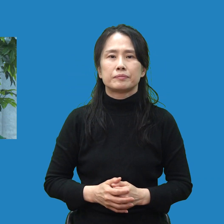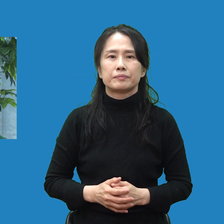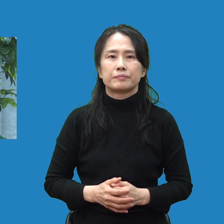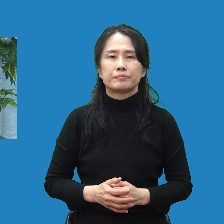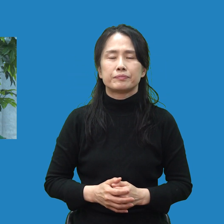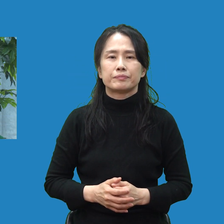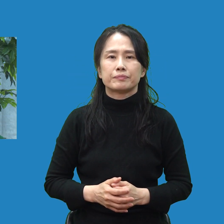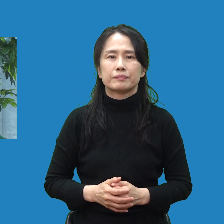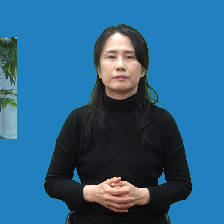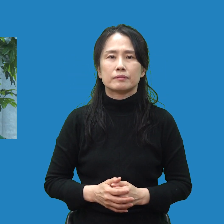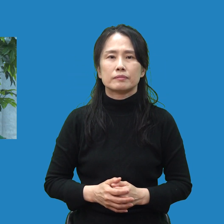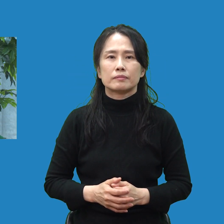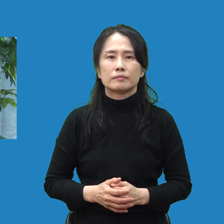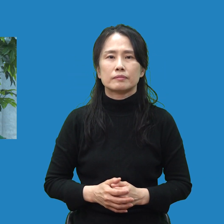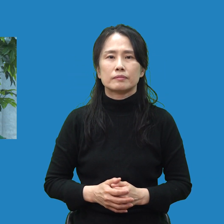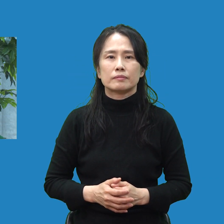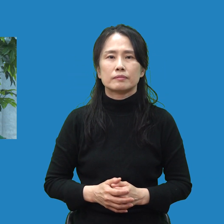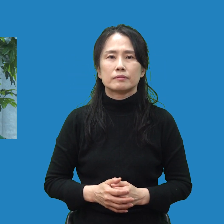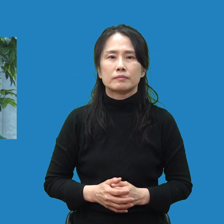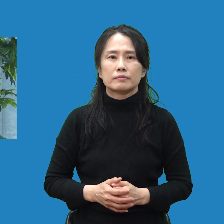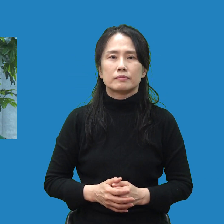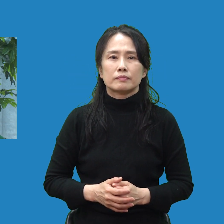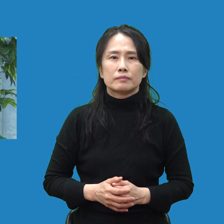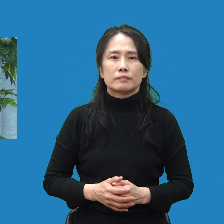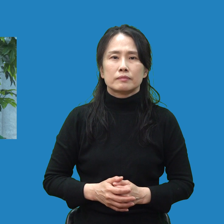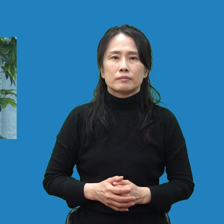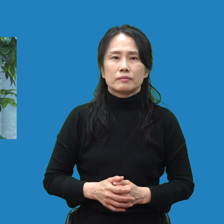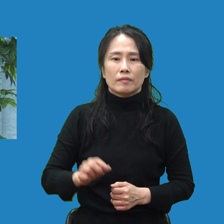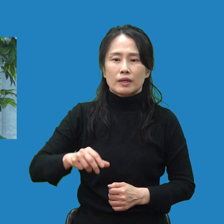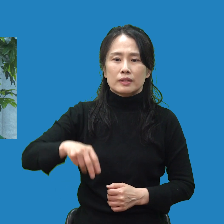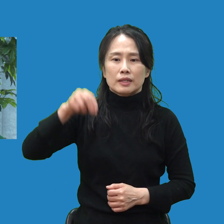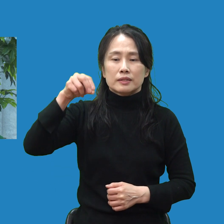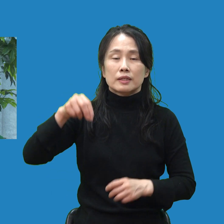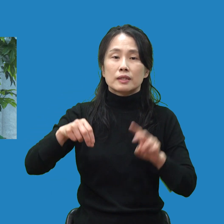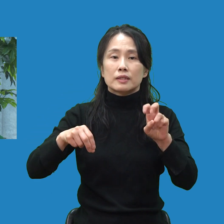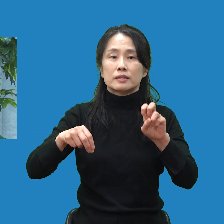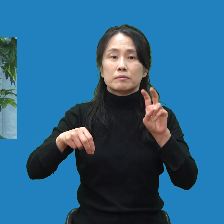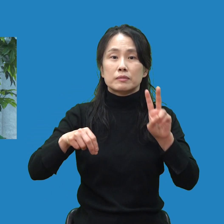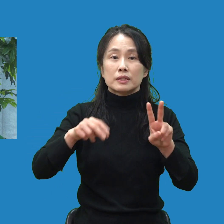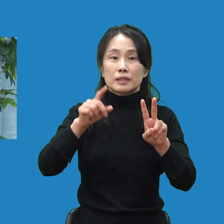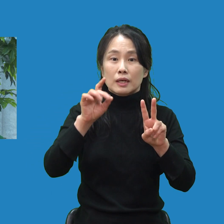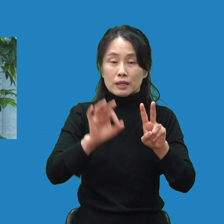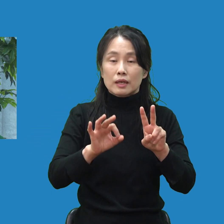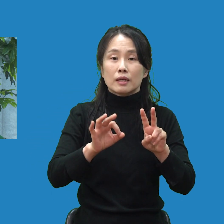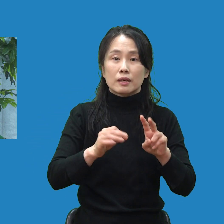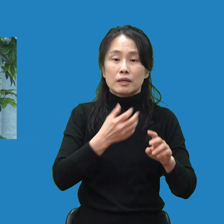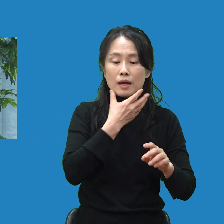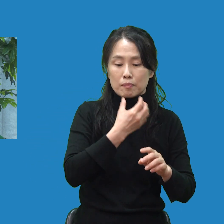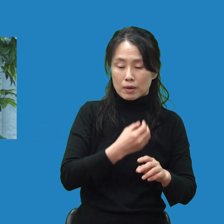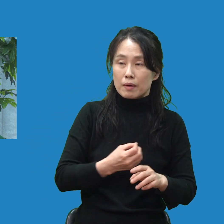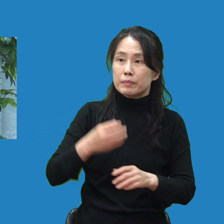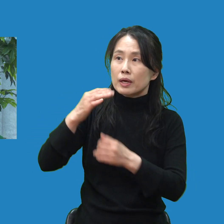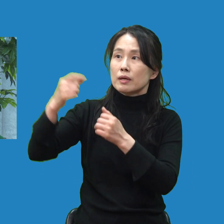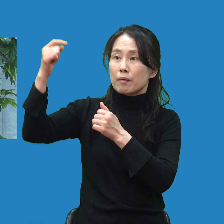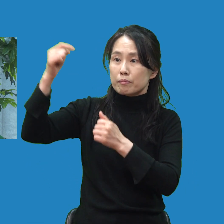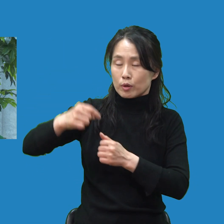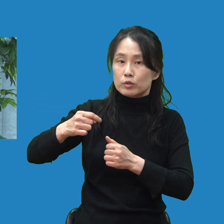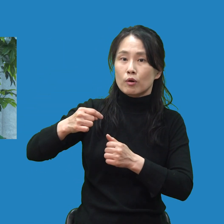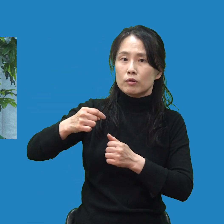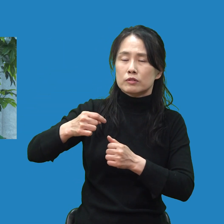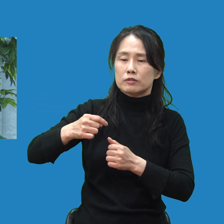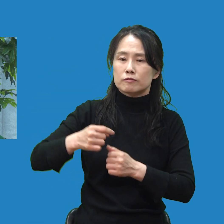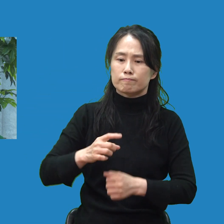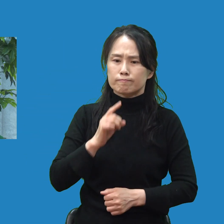이런 상황이 창세기 22장에 아브라함이 하나님 명령을 받고 독자 아들